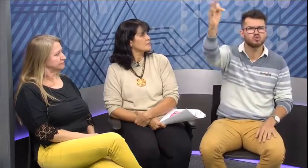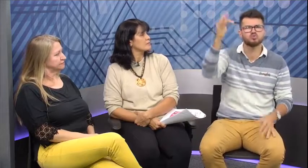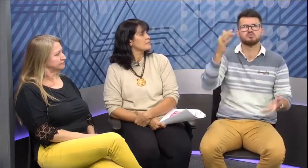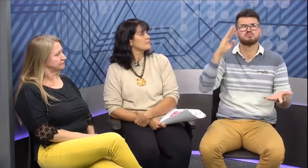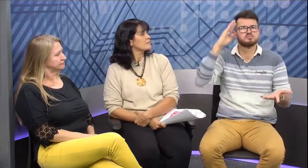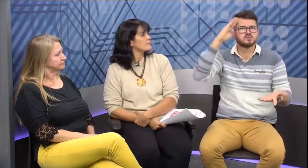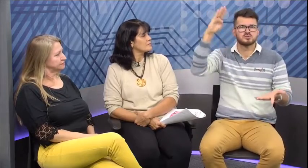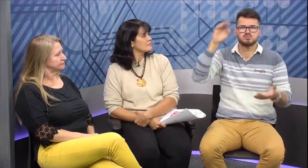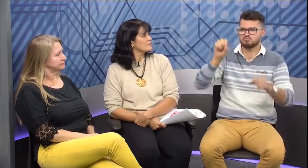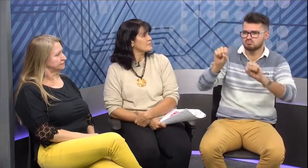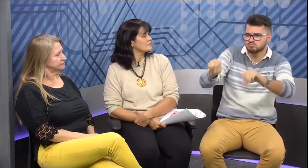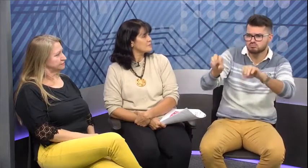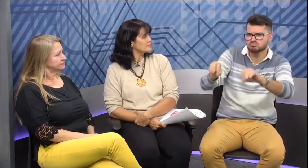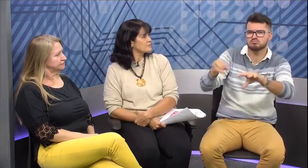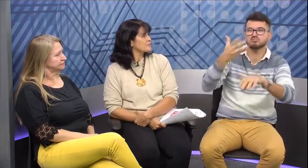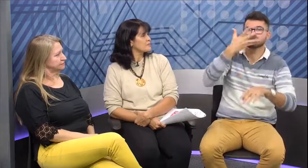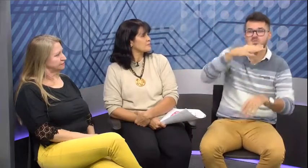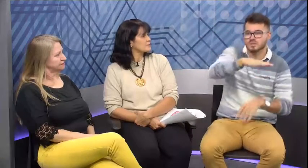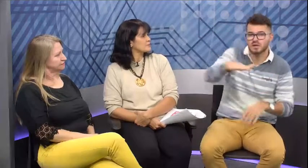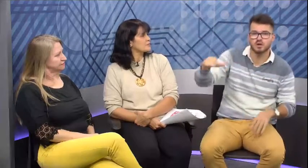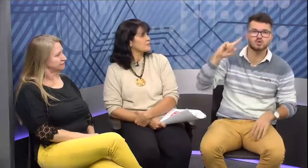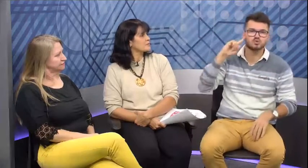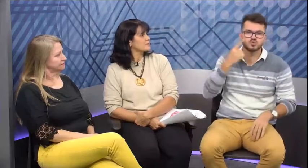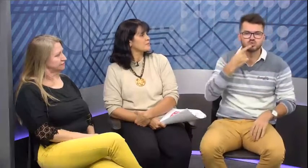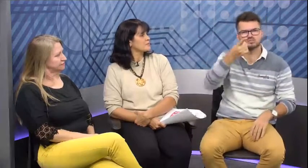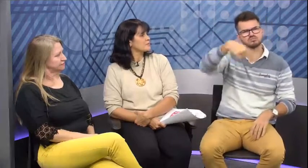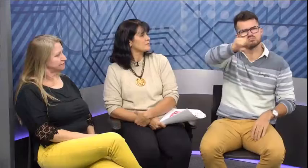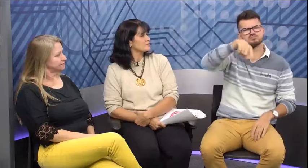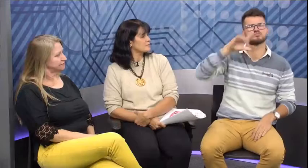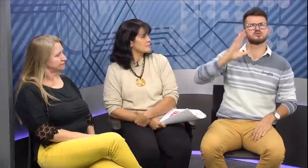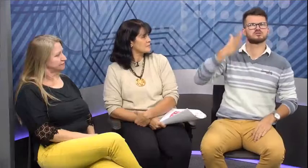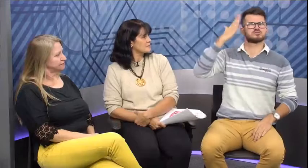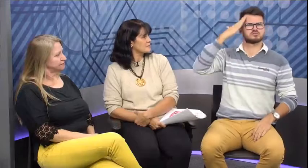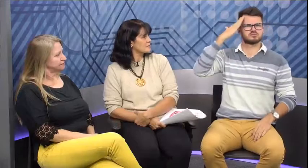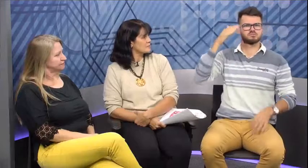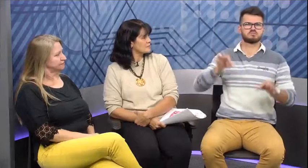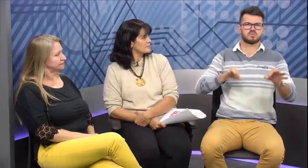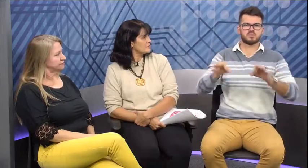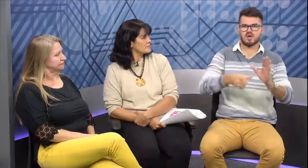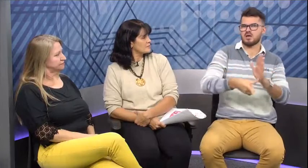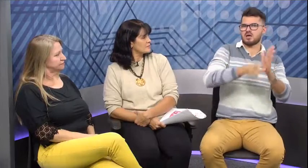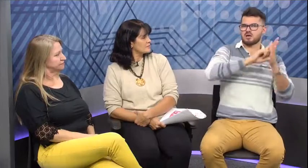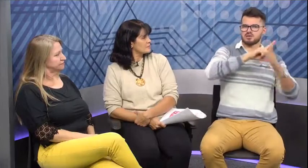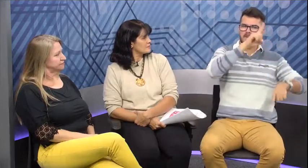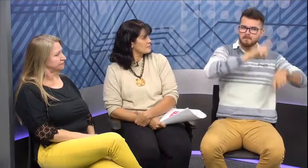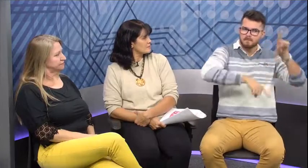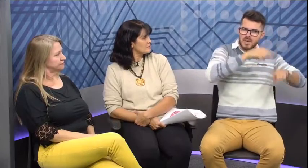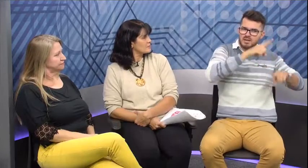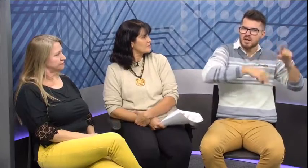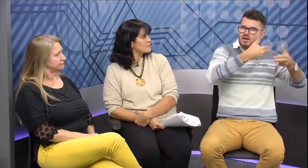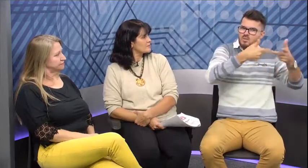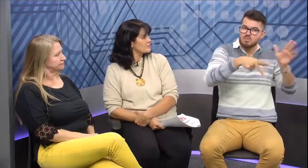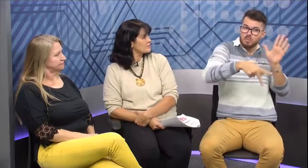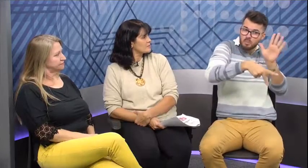Então, para vocês, busquem, né, quando vocês estiverem em contato com seus alunos surdos, sabendo disso, se preparar,